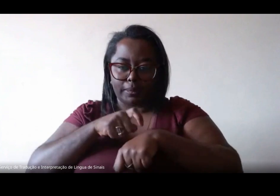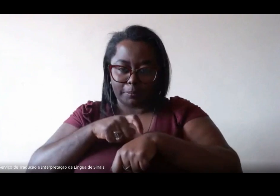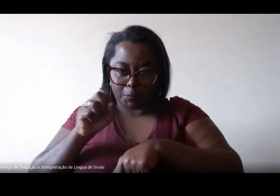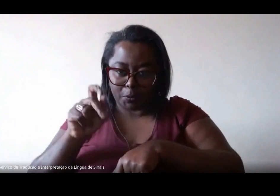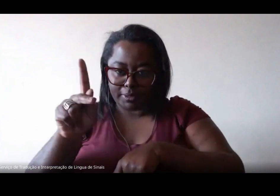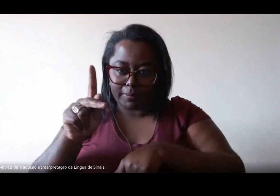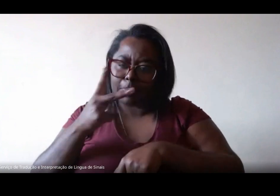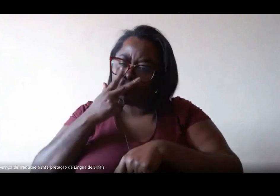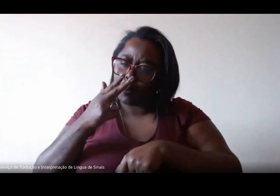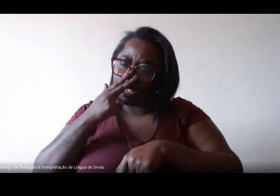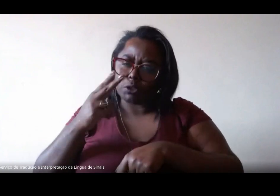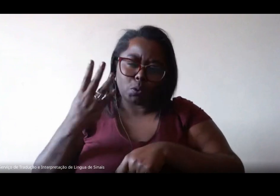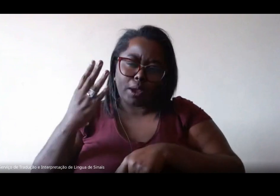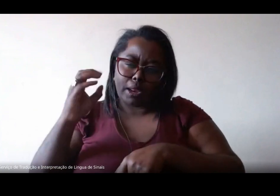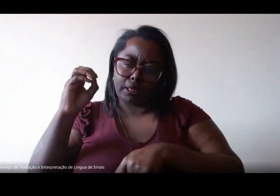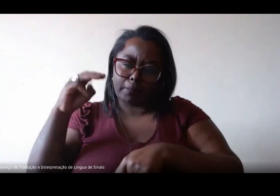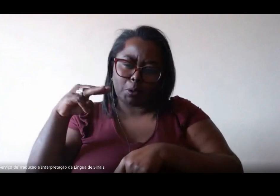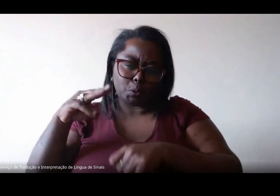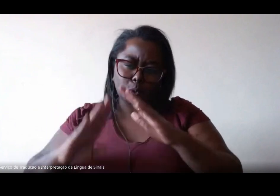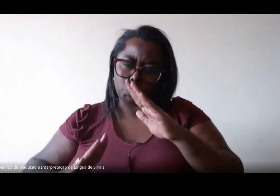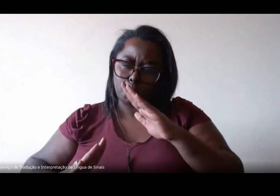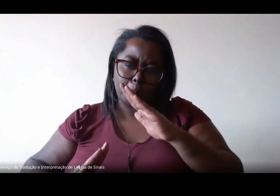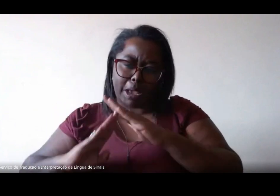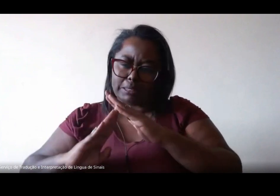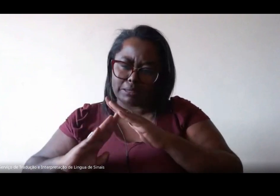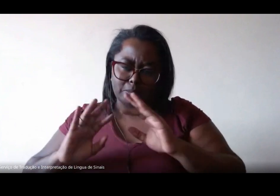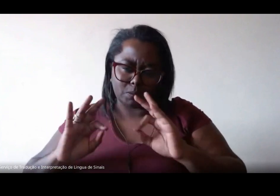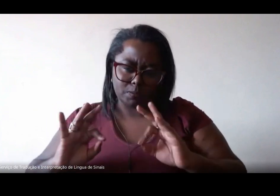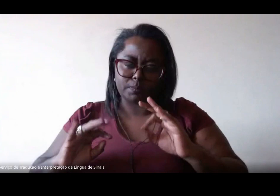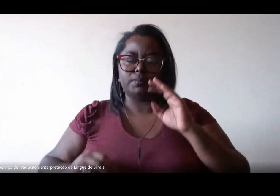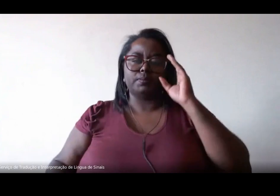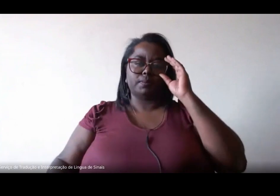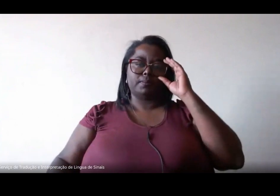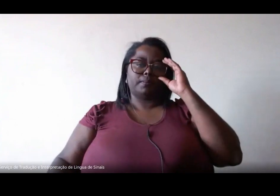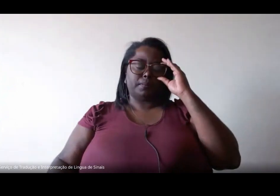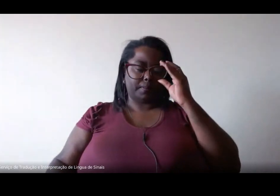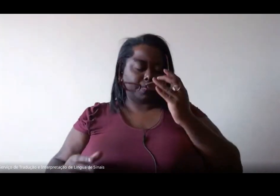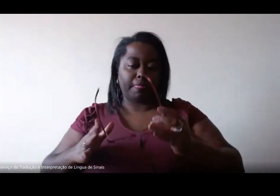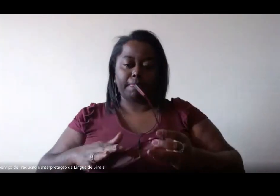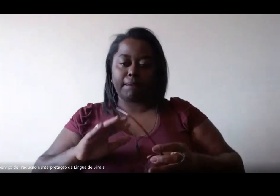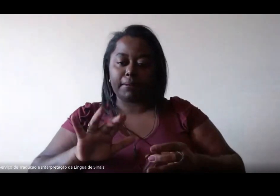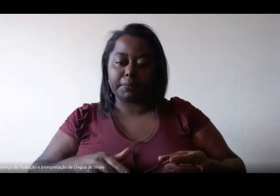Rê? Eu acho que eu falo em no máximo 40 minutos, tá bom?